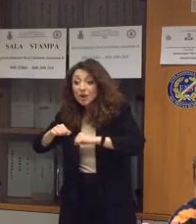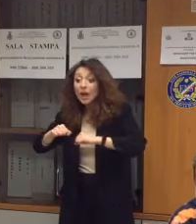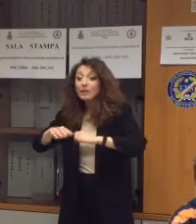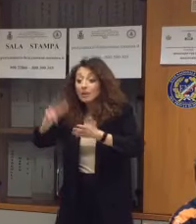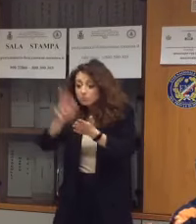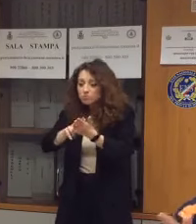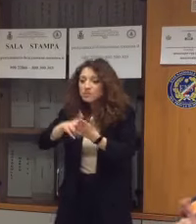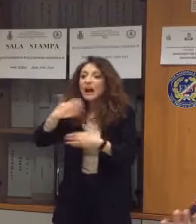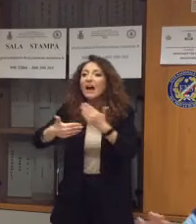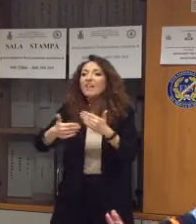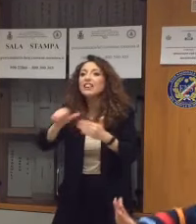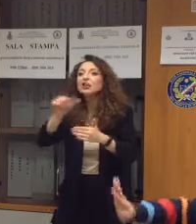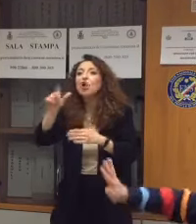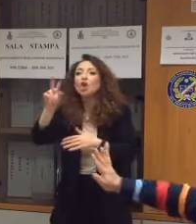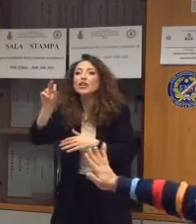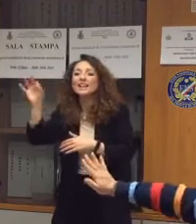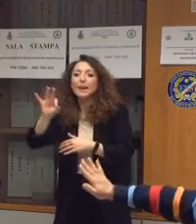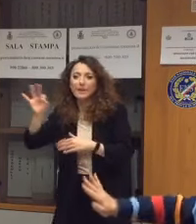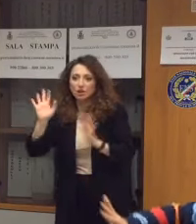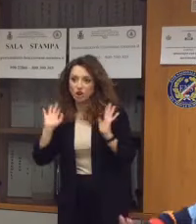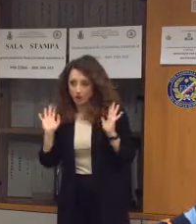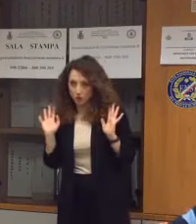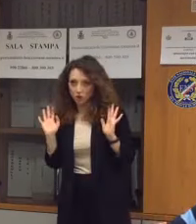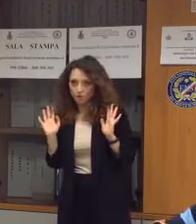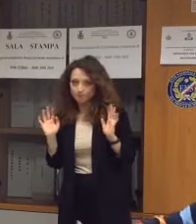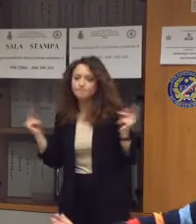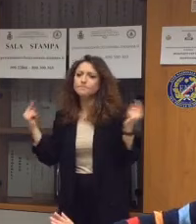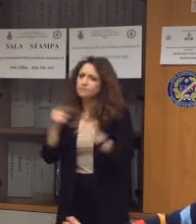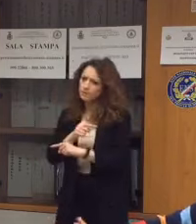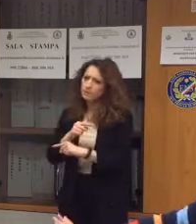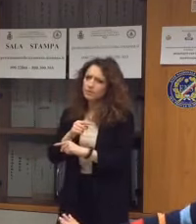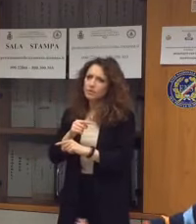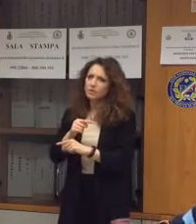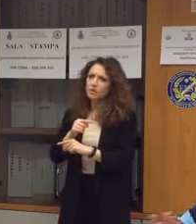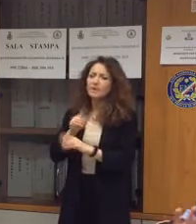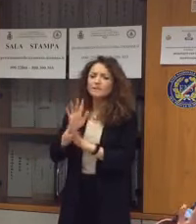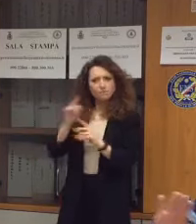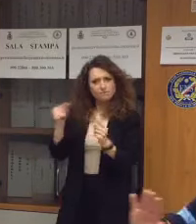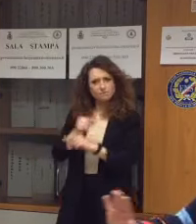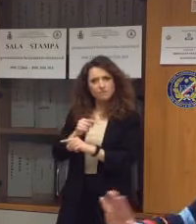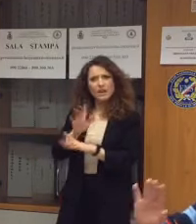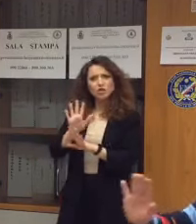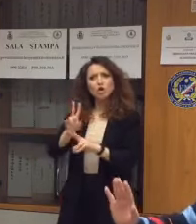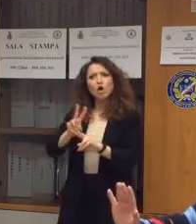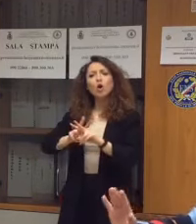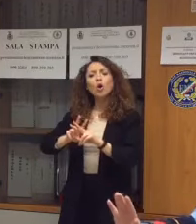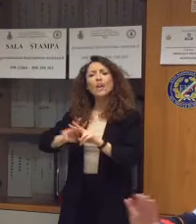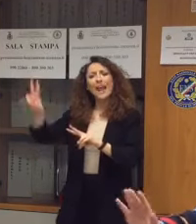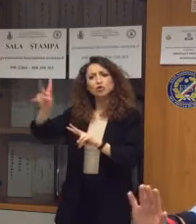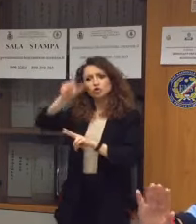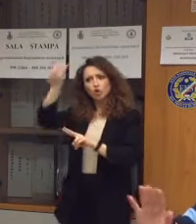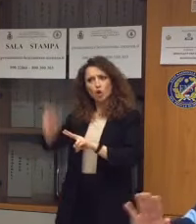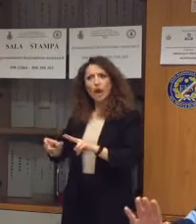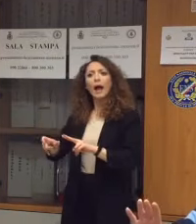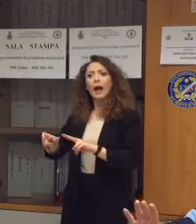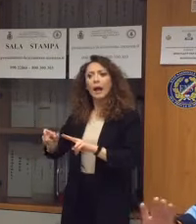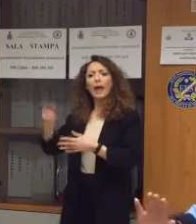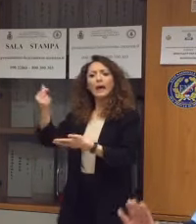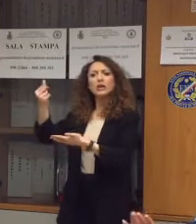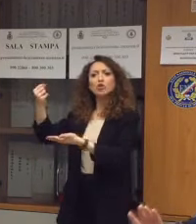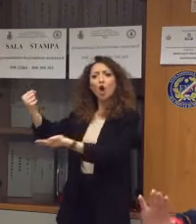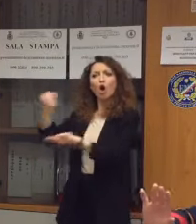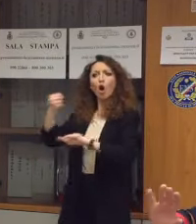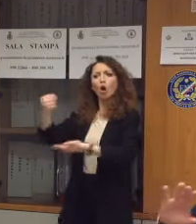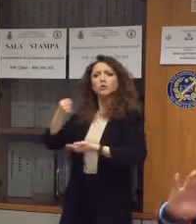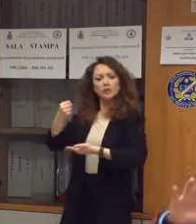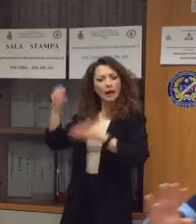30%, mentre a livello nazionale sono arrivate tutte le risorse. Io devo essere chiaro e onesto, io se mi devo scontrare con qualcuno